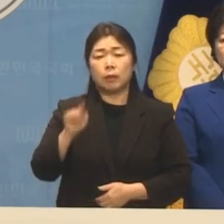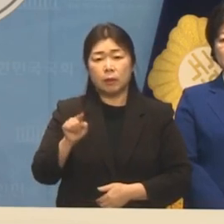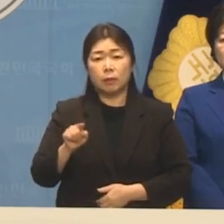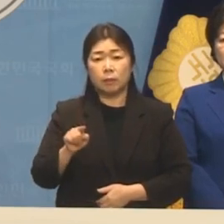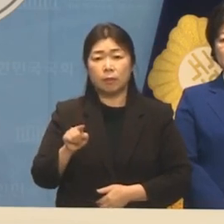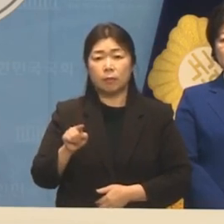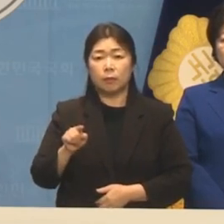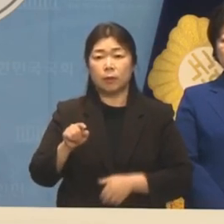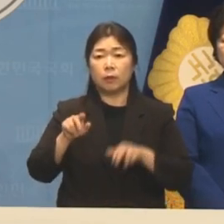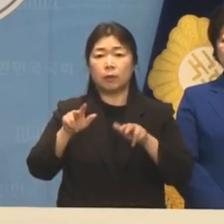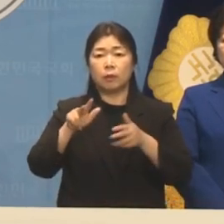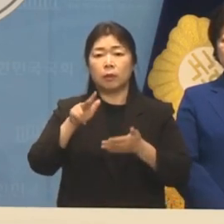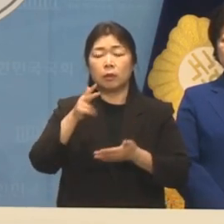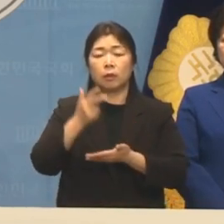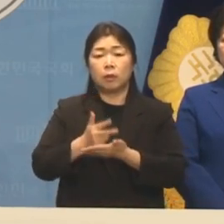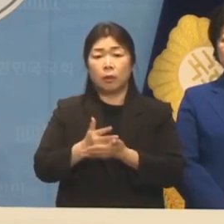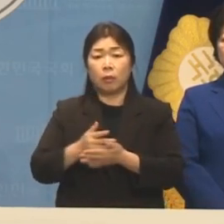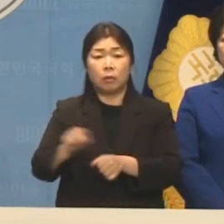이것이